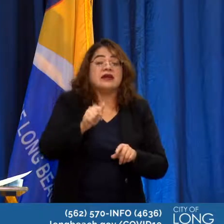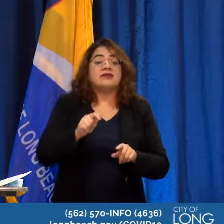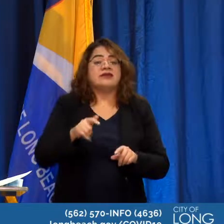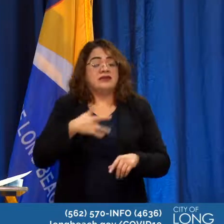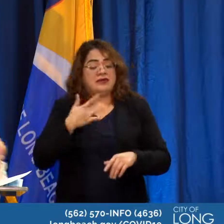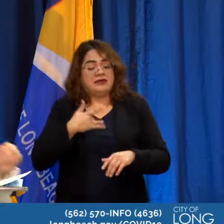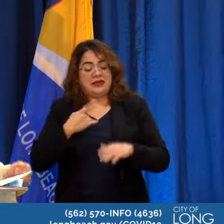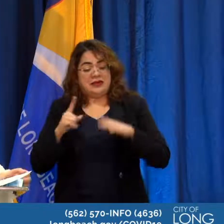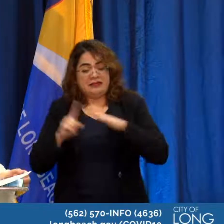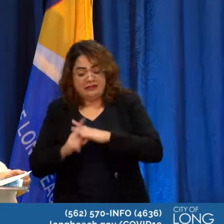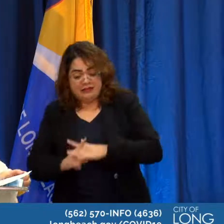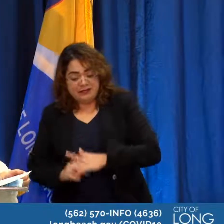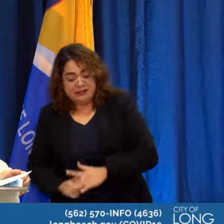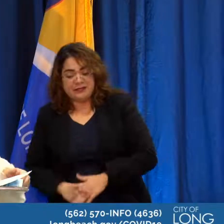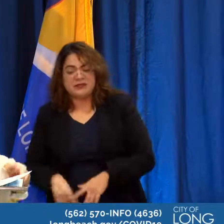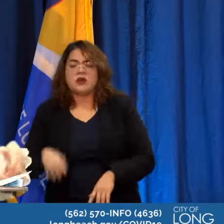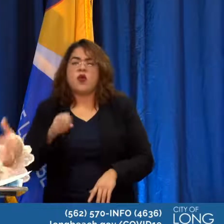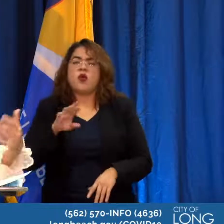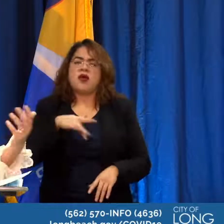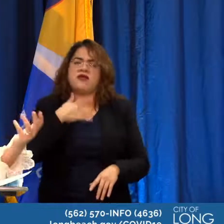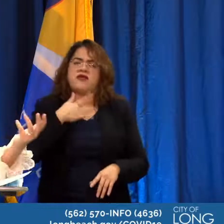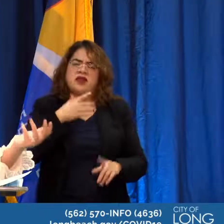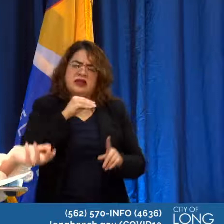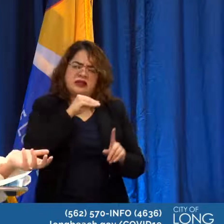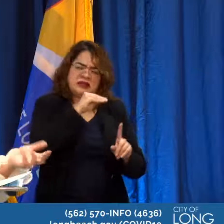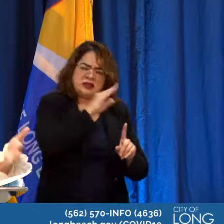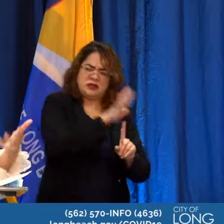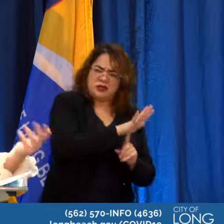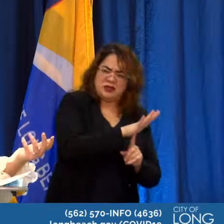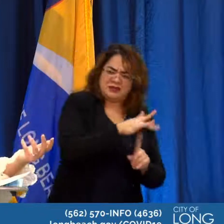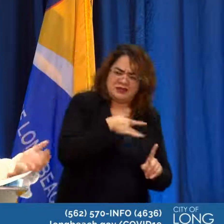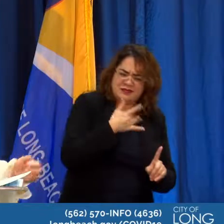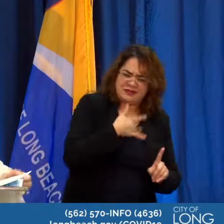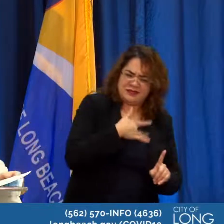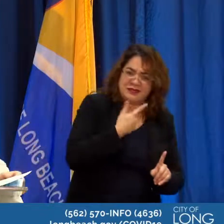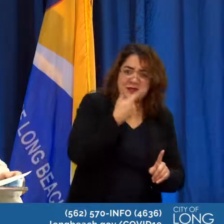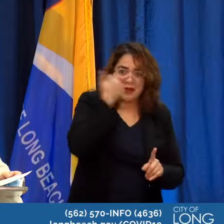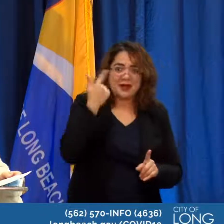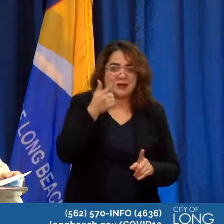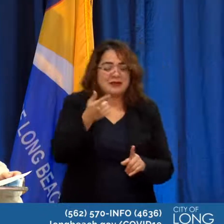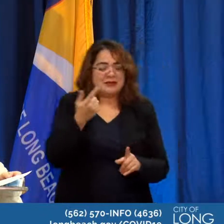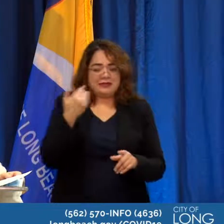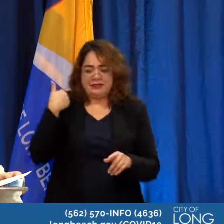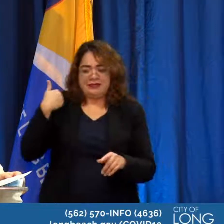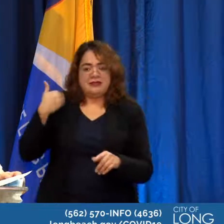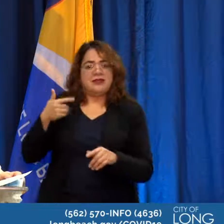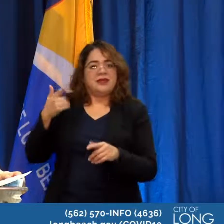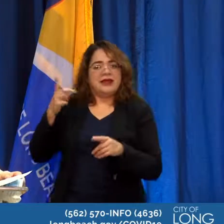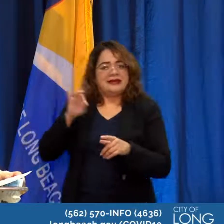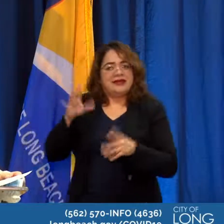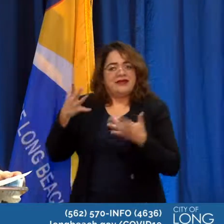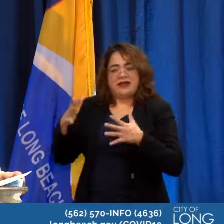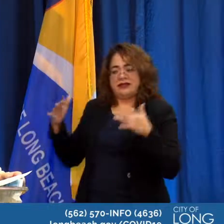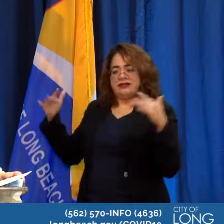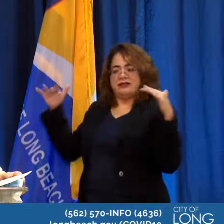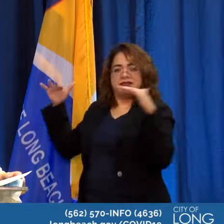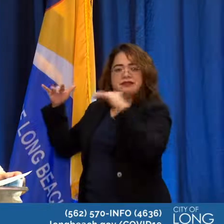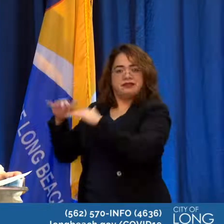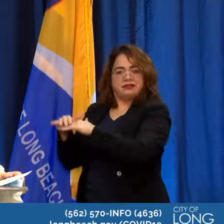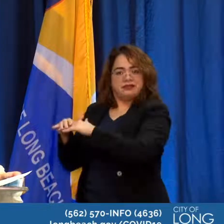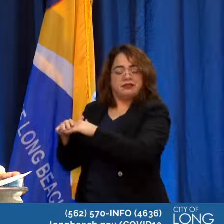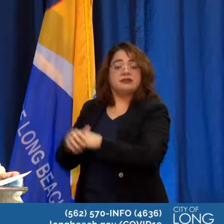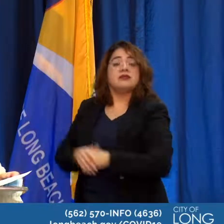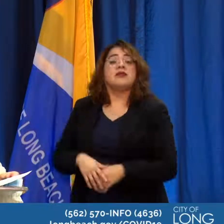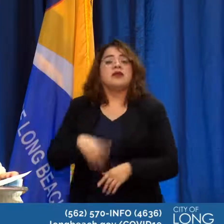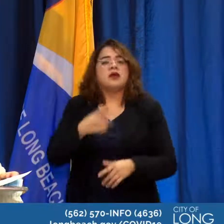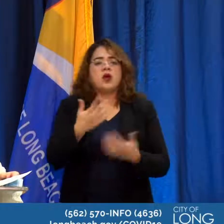síntomas de COVID-19 o crea que ha sido expuesto, especialmente durante estos últimos días, por favor,